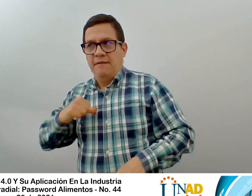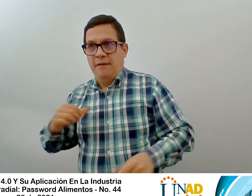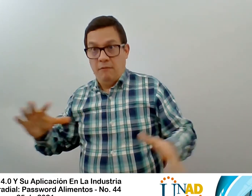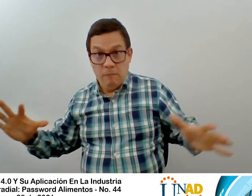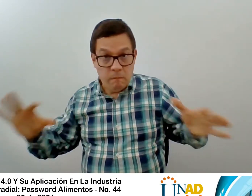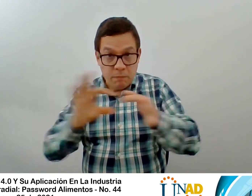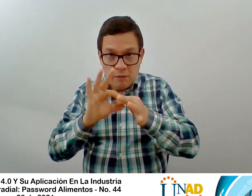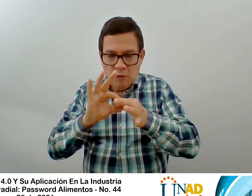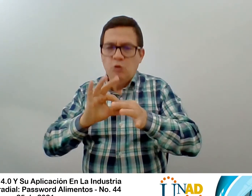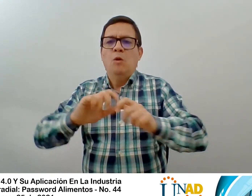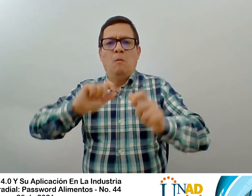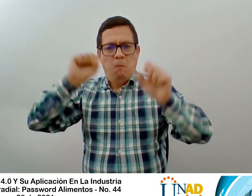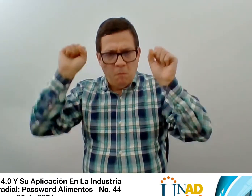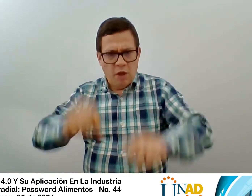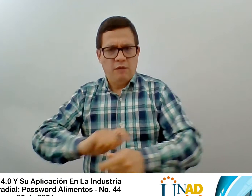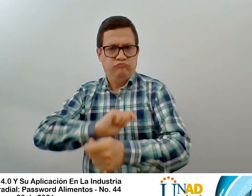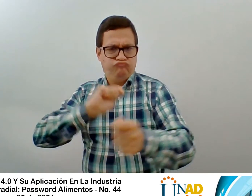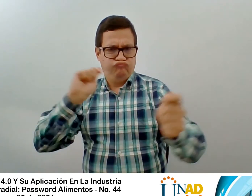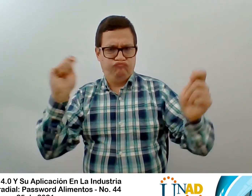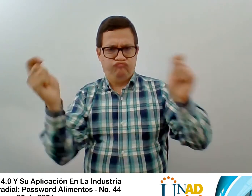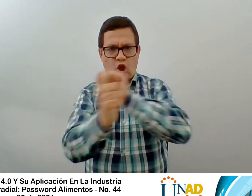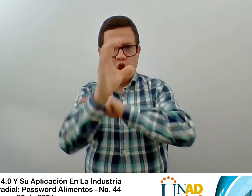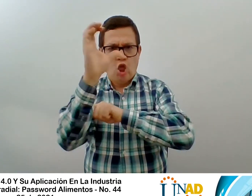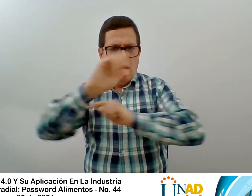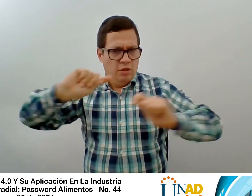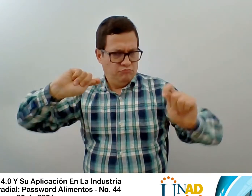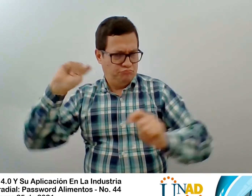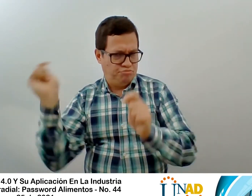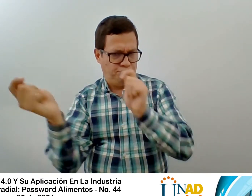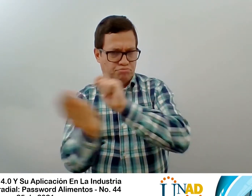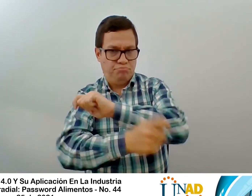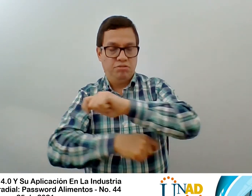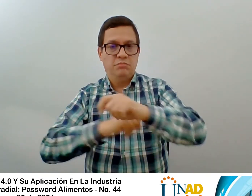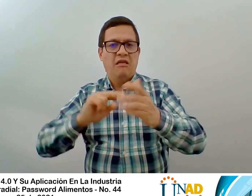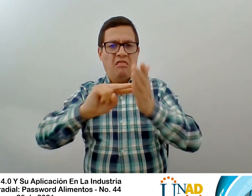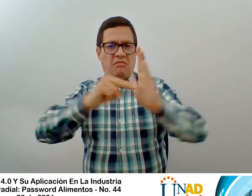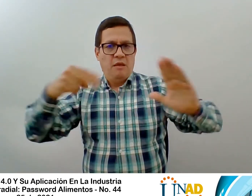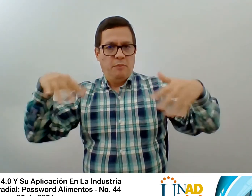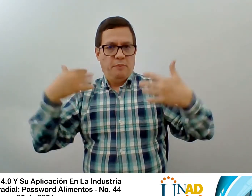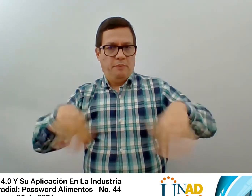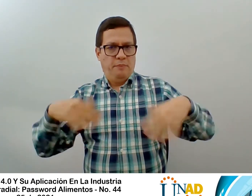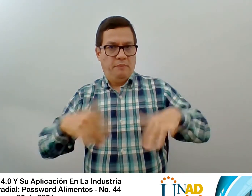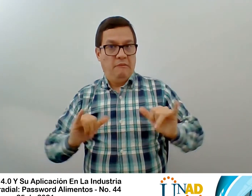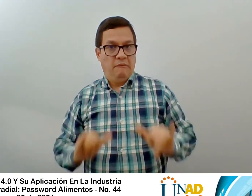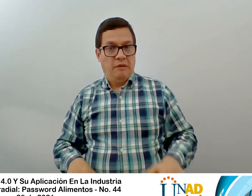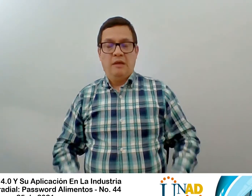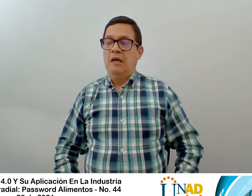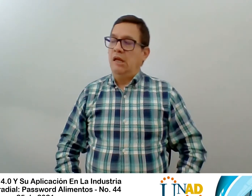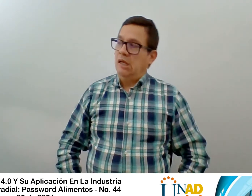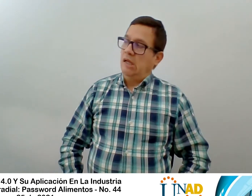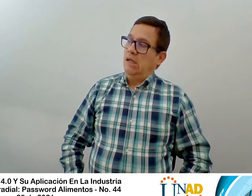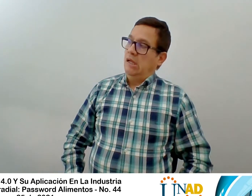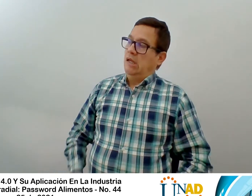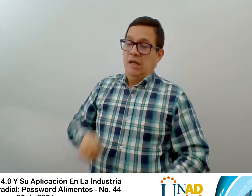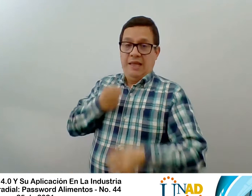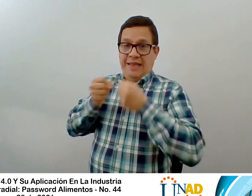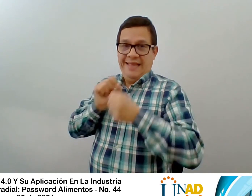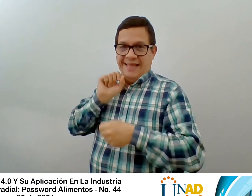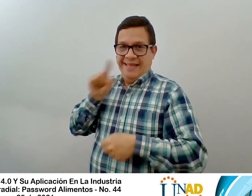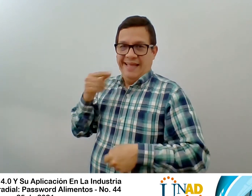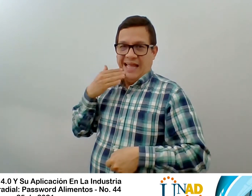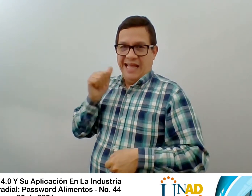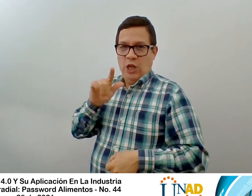sector público y del sector privado lograremos esa transformación. Definitivamente es clave todo el